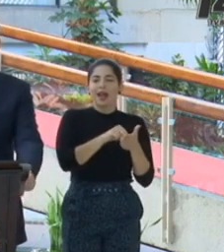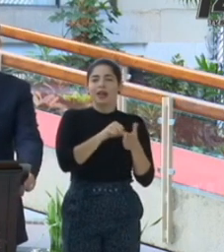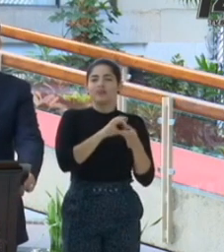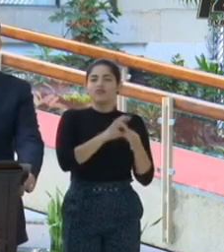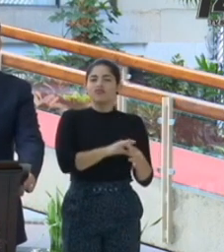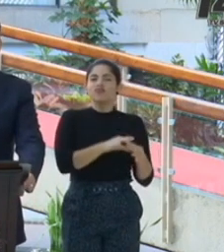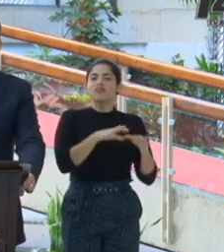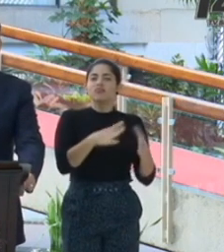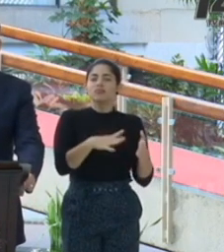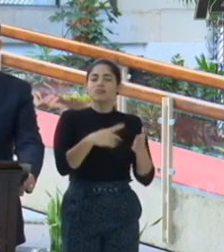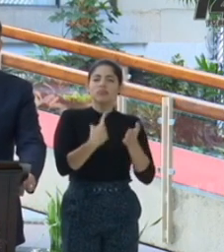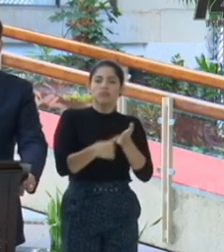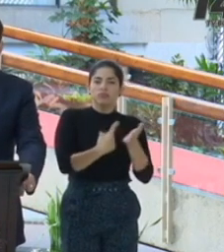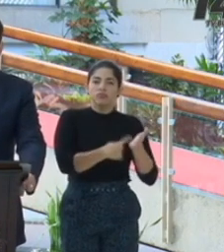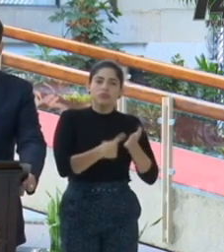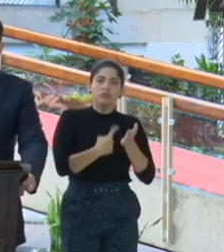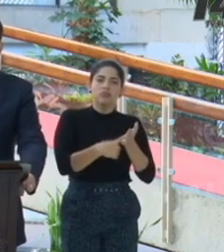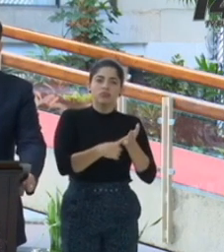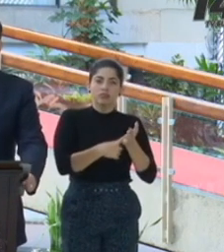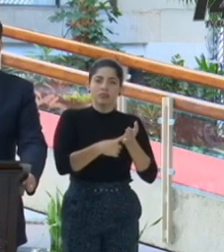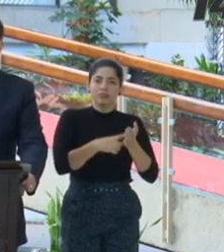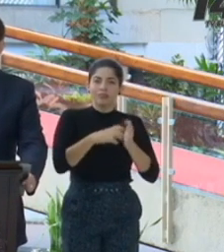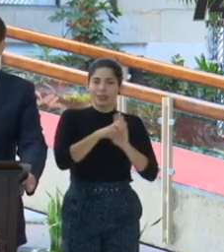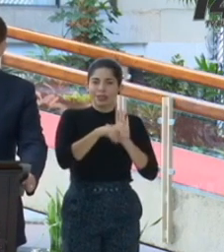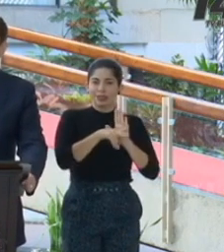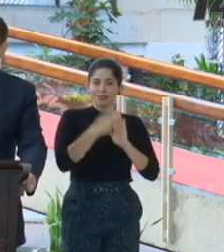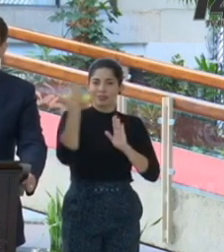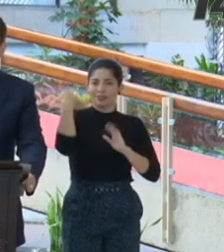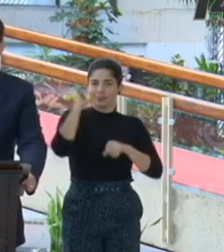discusiones de nuestros constituyentes en